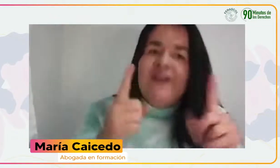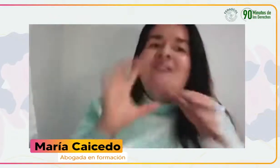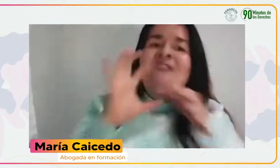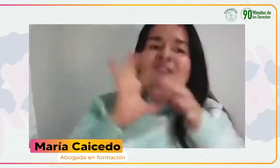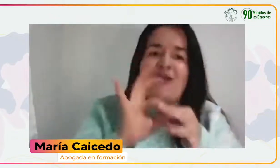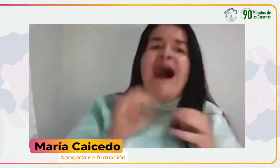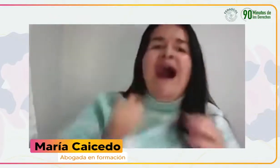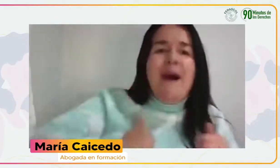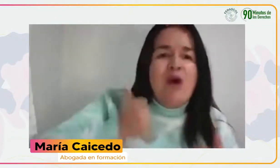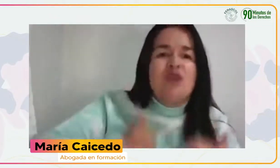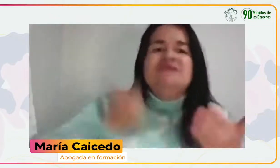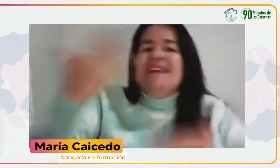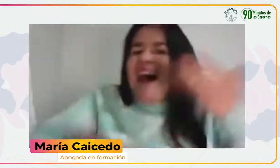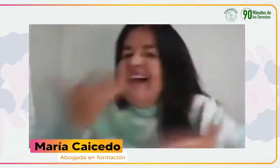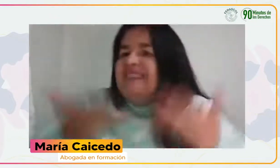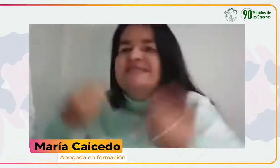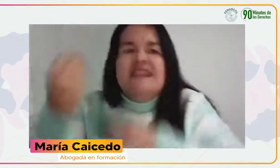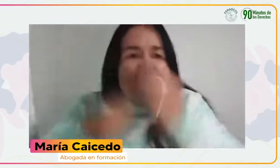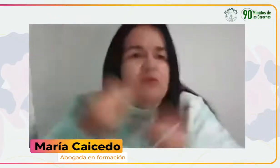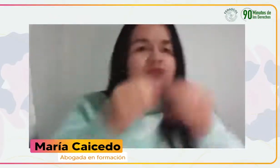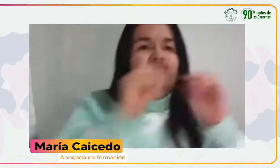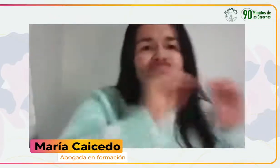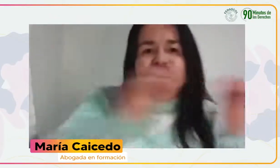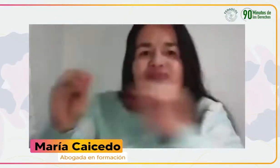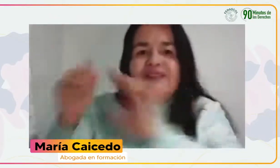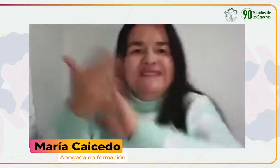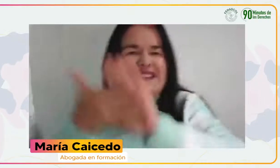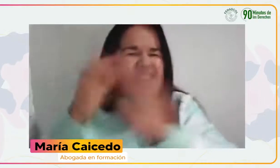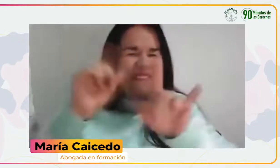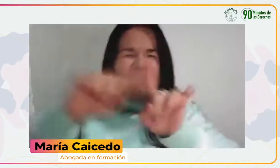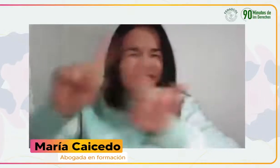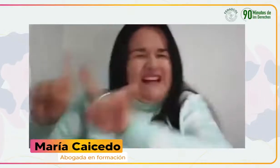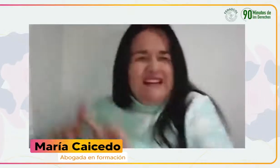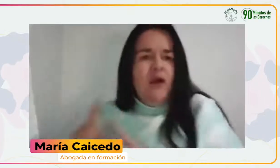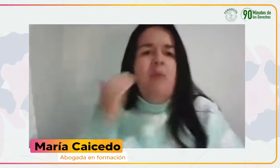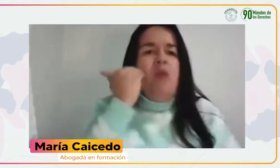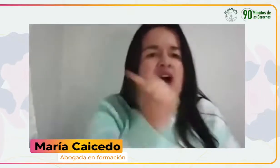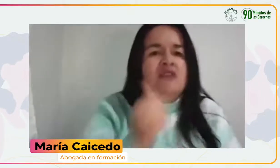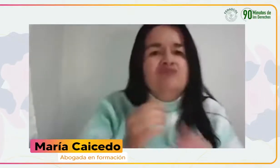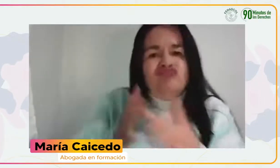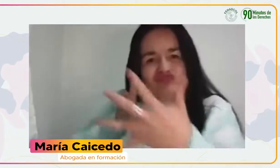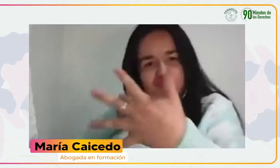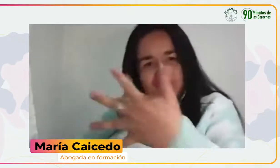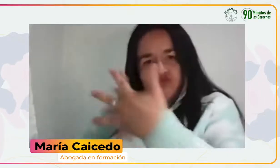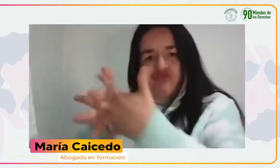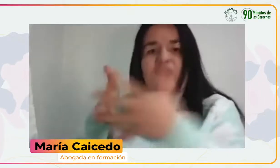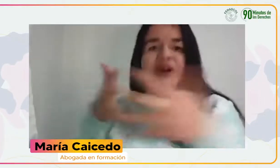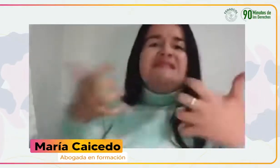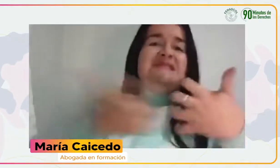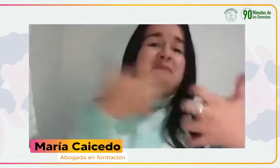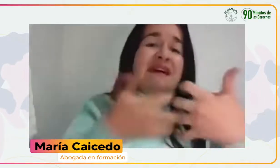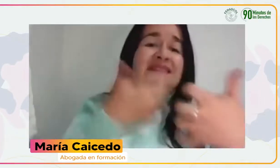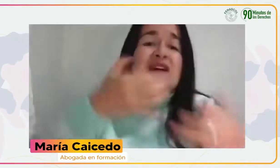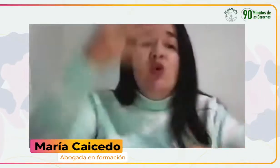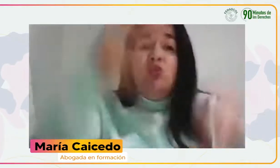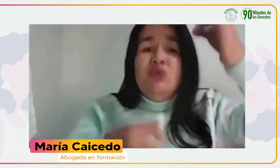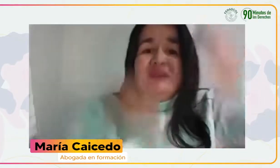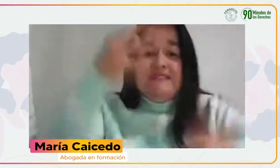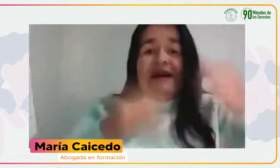lengua de señas no se maneja en estos espacios. Entonces que FENASCOL aproveche a hacer diferentes capacitaciones y